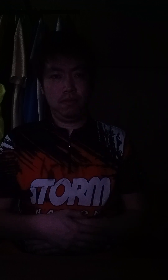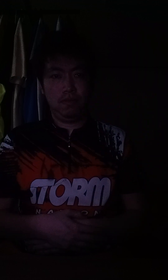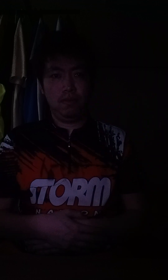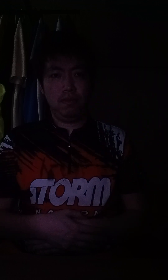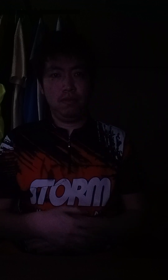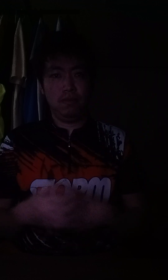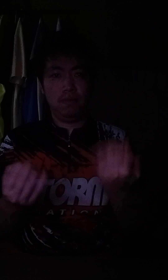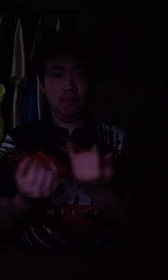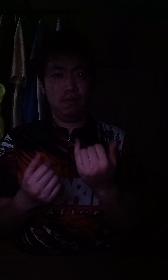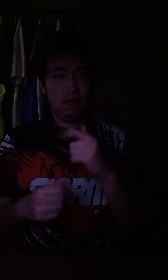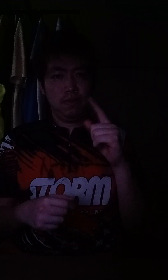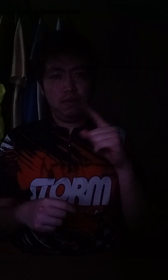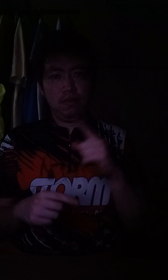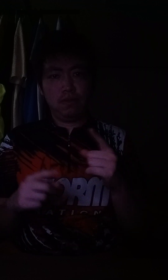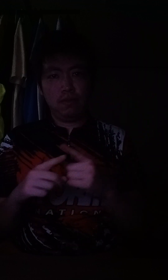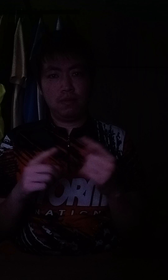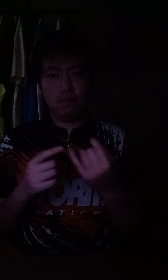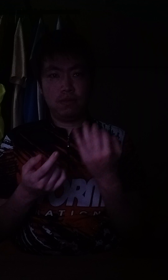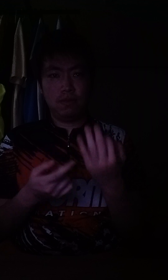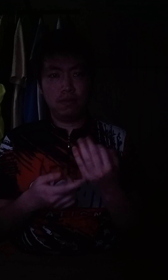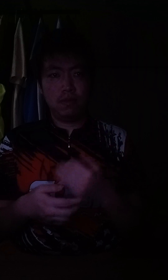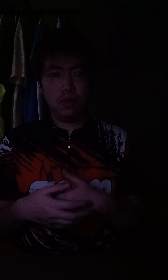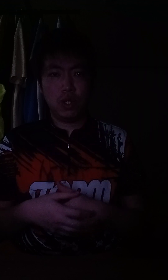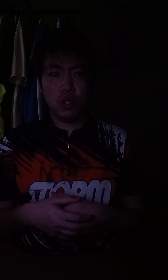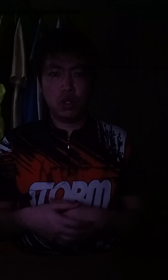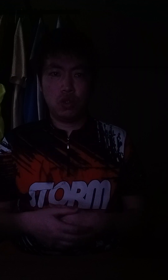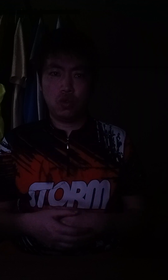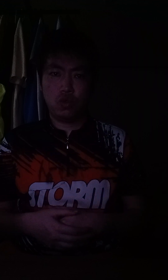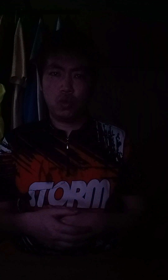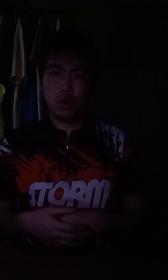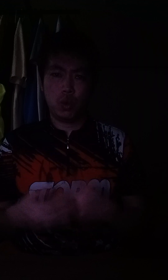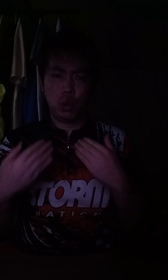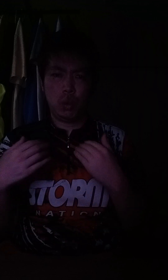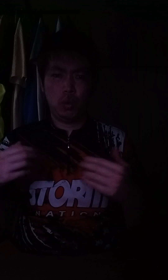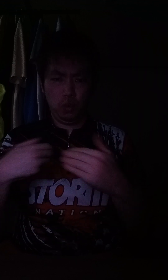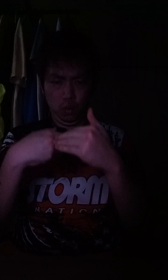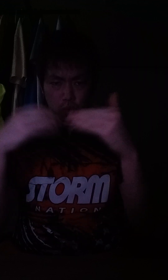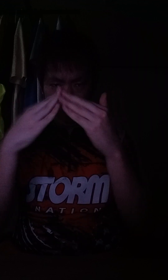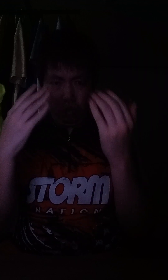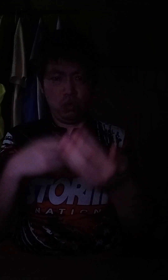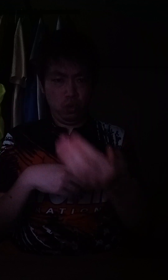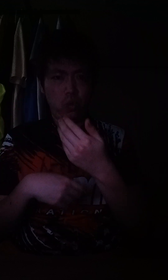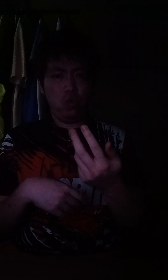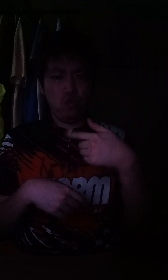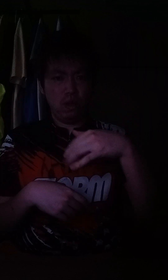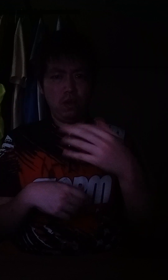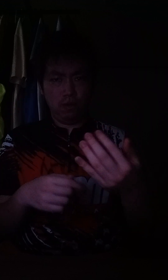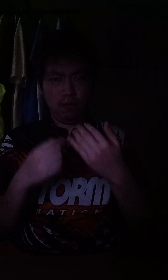아버님은 어떻게 이렇게 하시게 되셨어요? 저도 이제 병원에서 교육받고 하는 거죠.